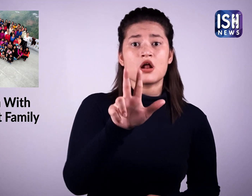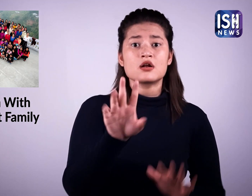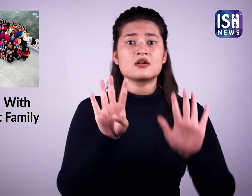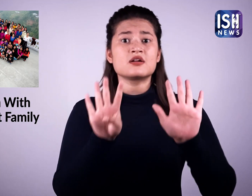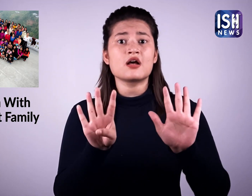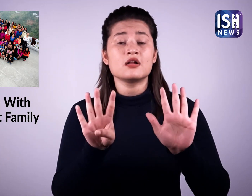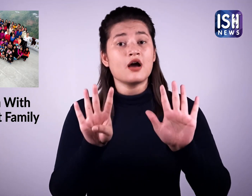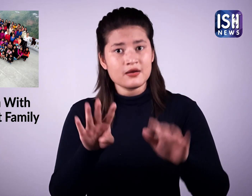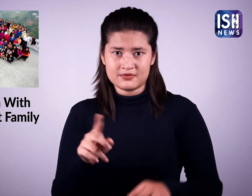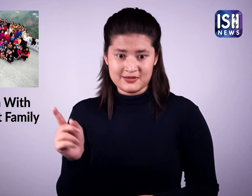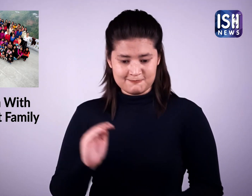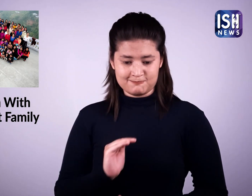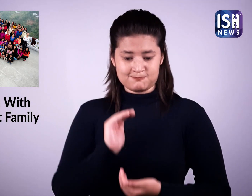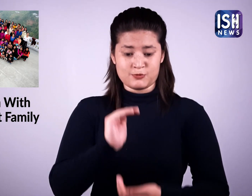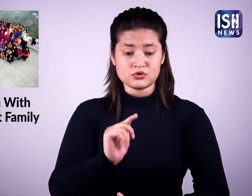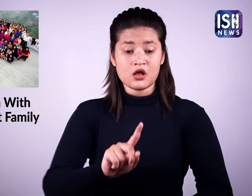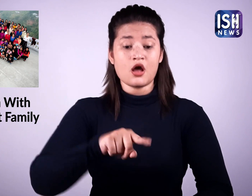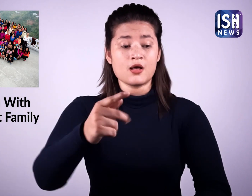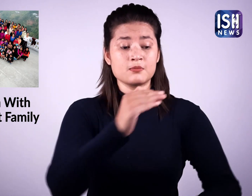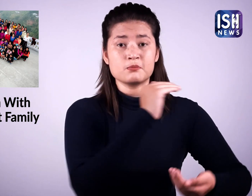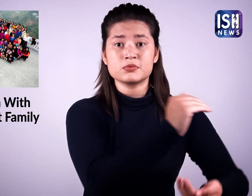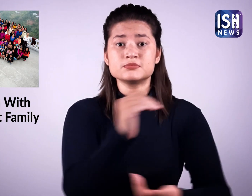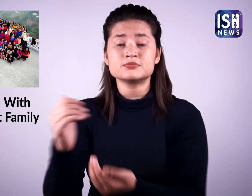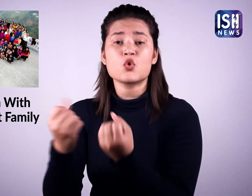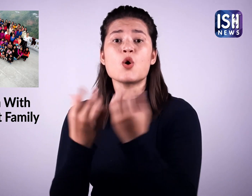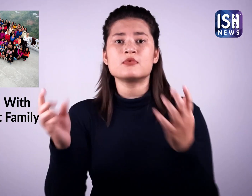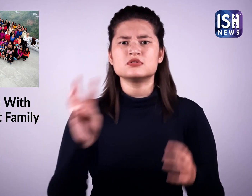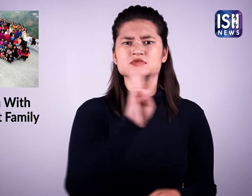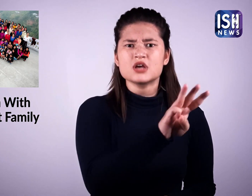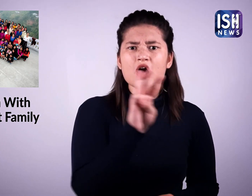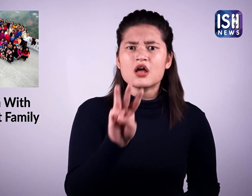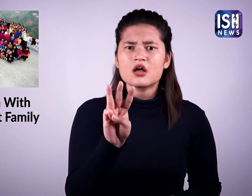और 33 पोते-पोतियां शामिल है.